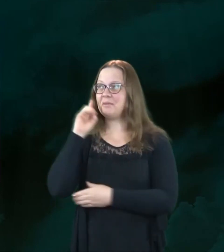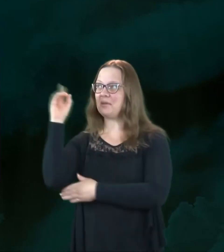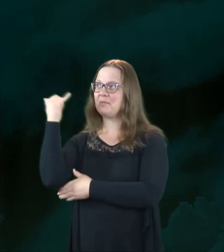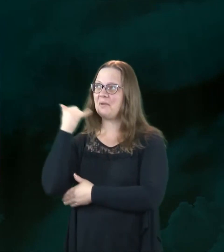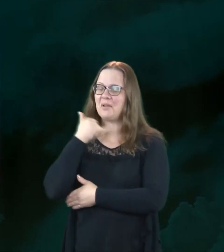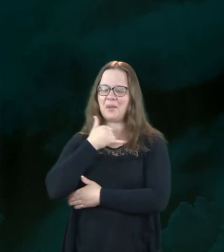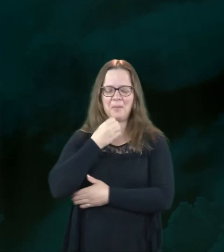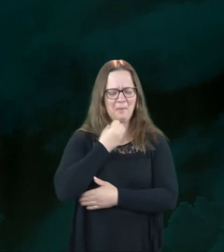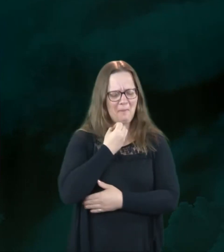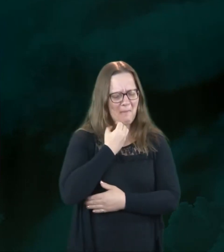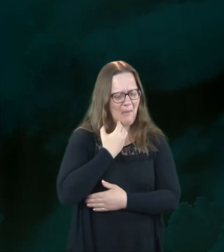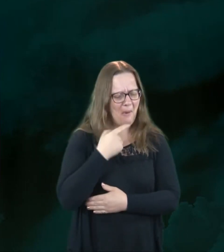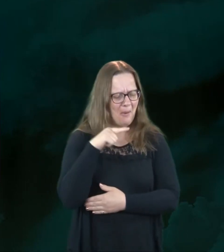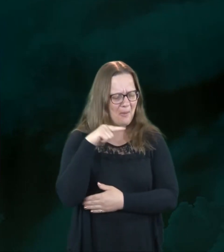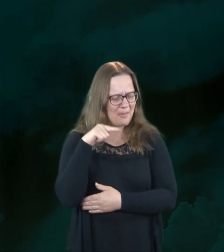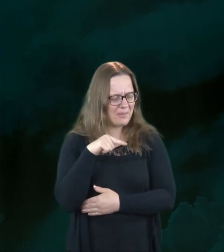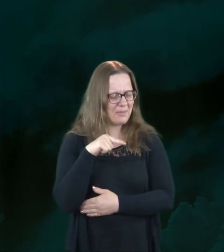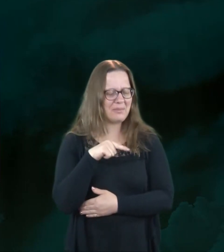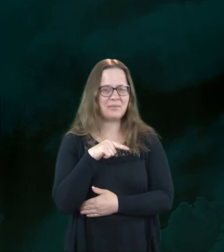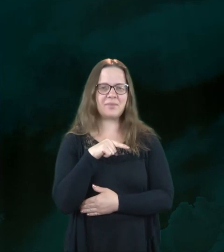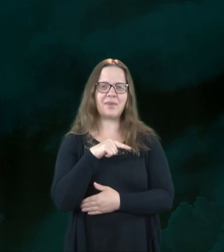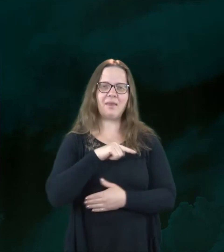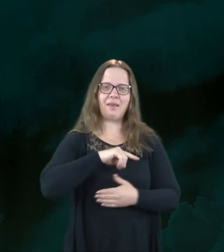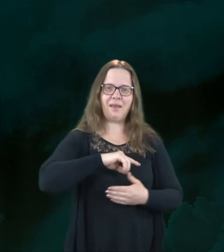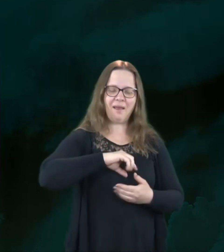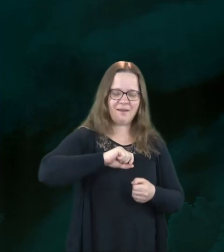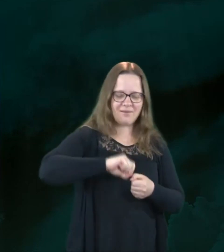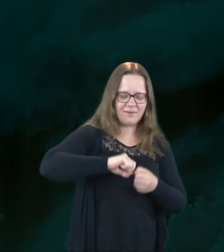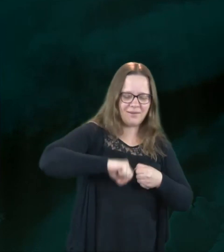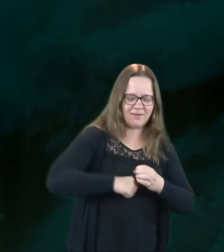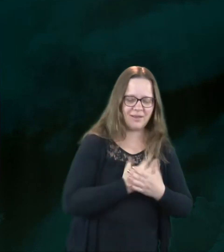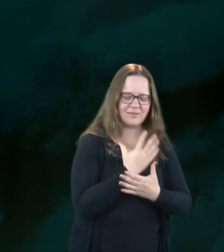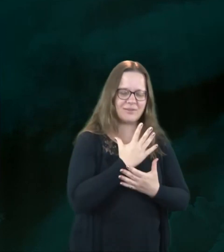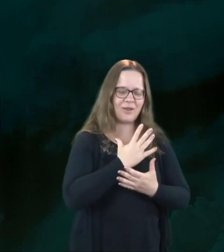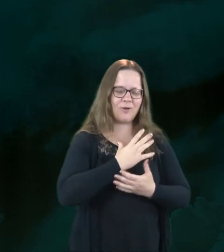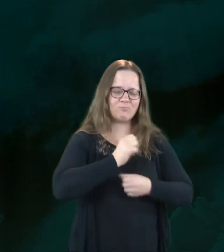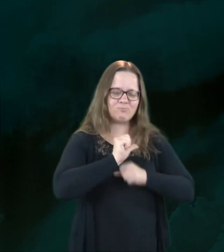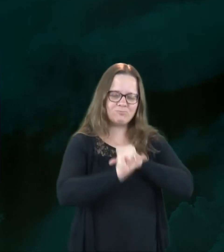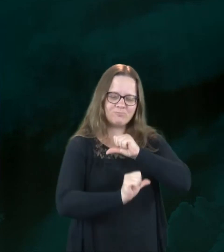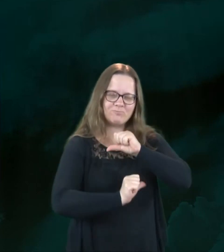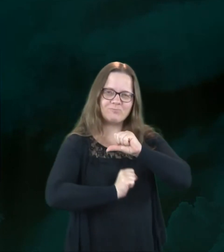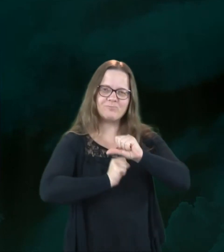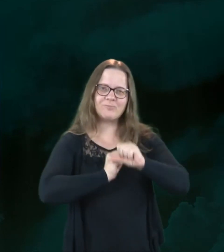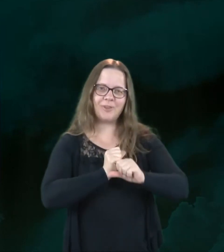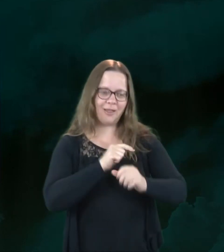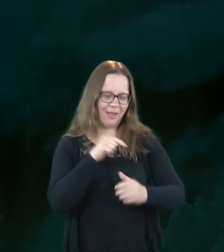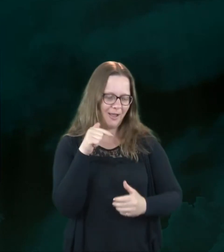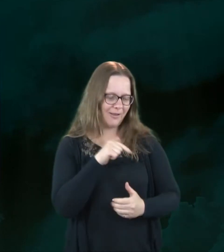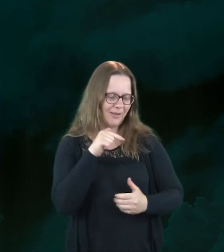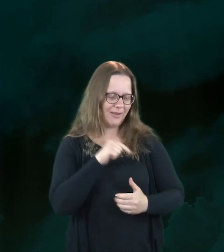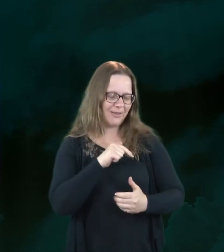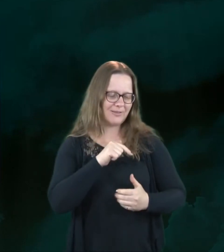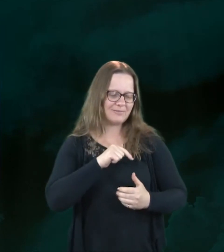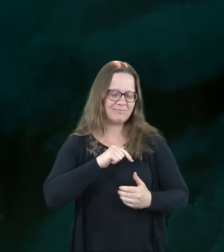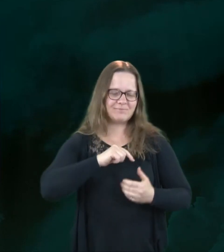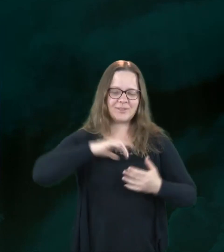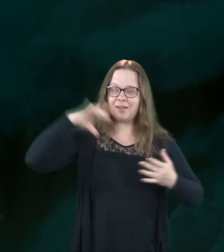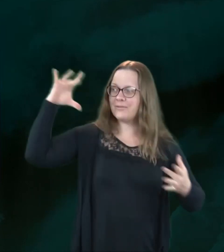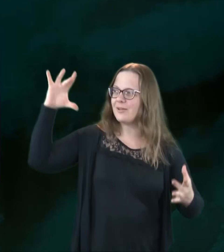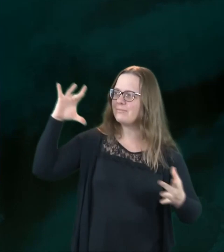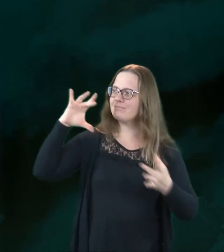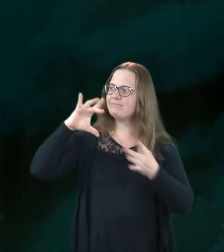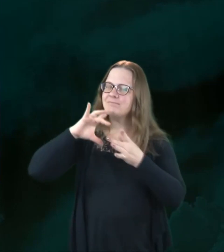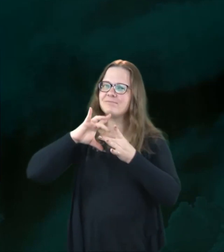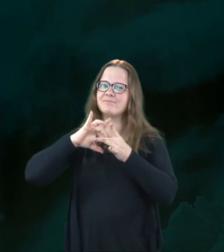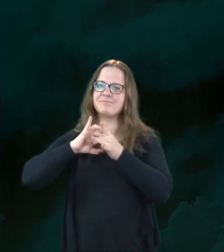a criação que ele restaurou aqui na terra estava conectada a Deus. Estava conectada.